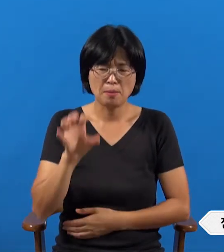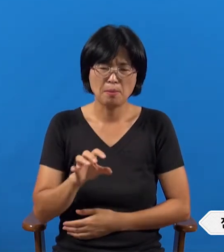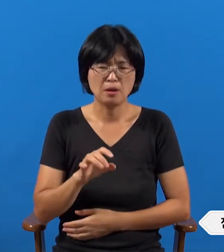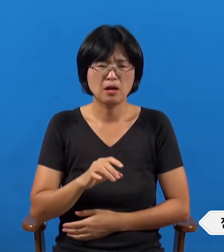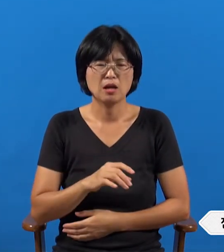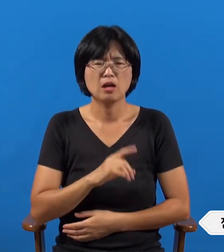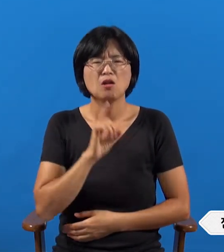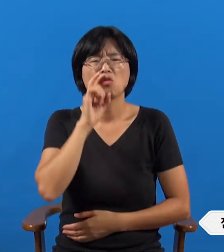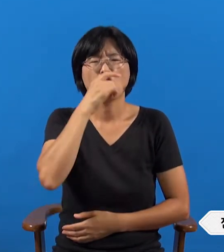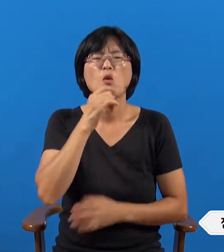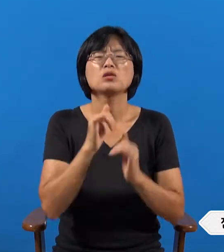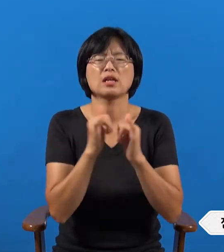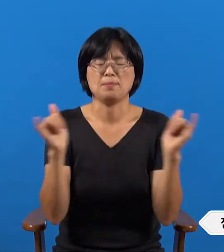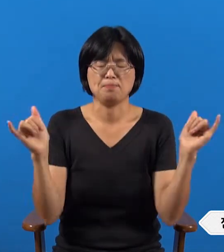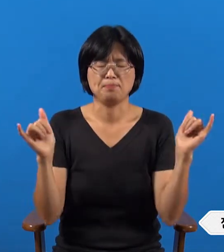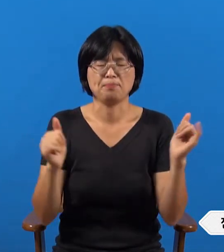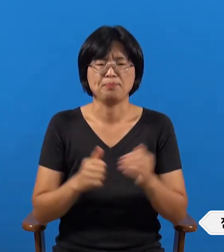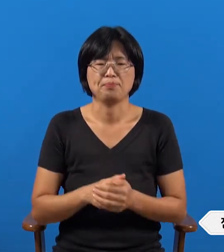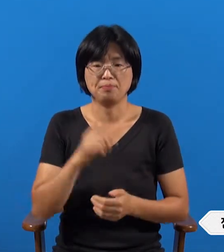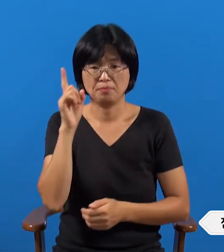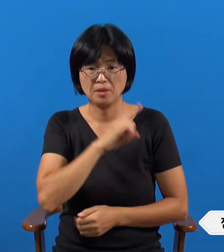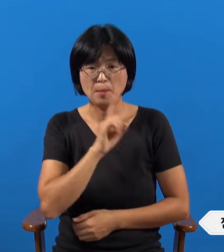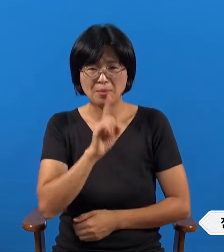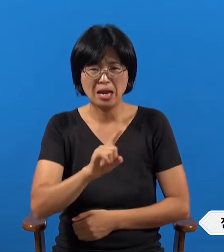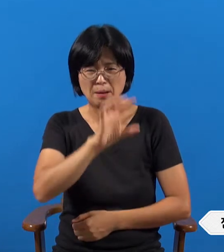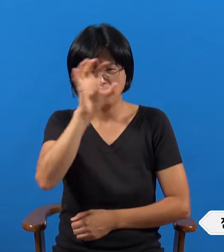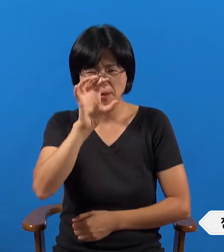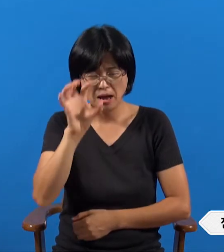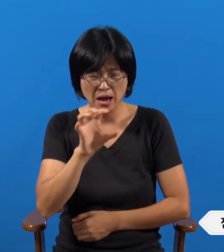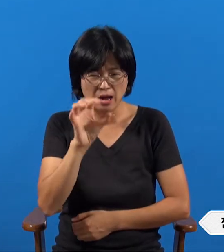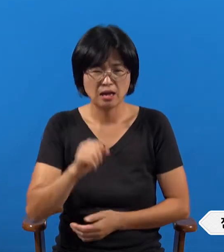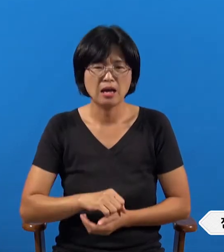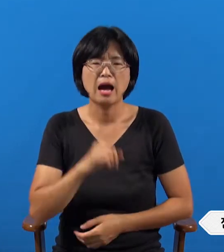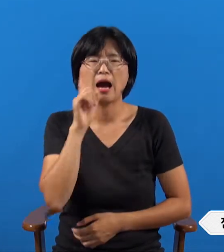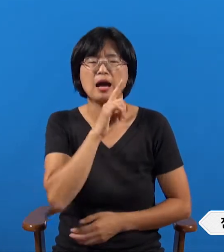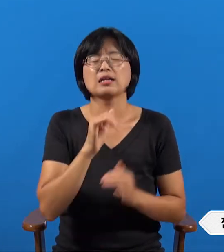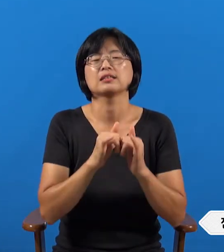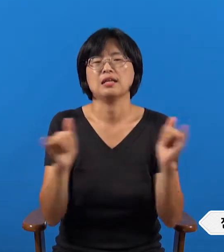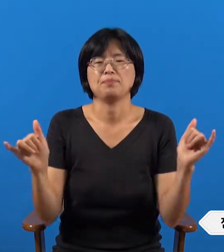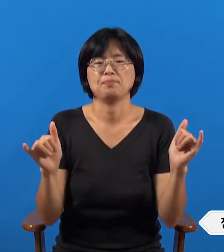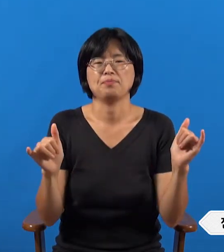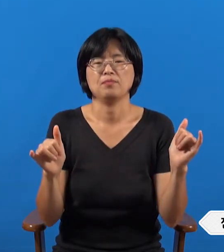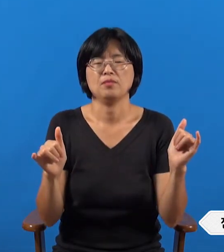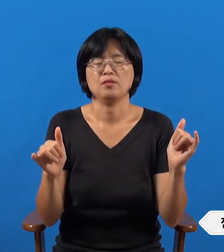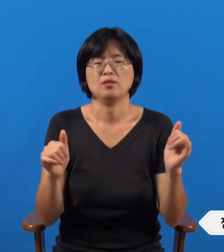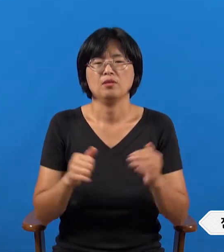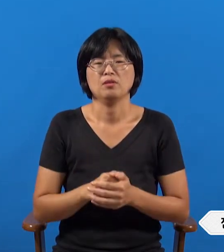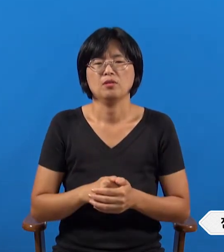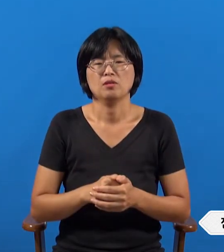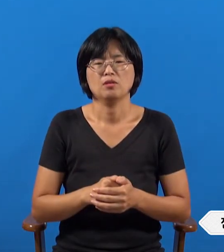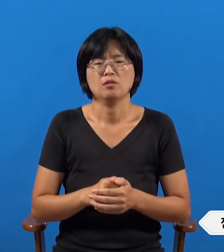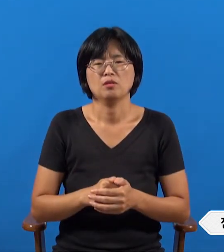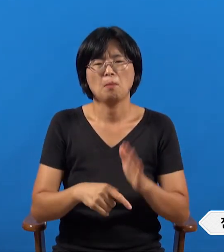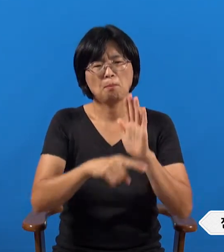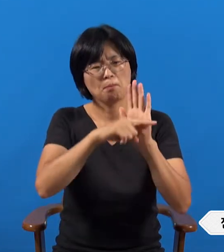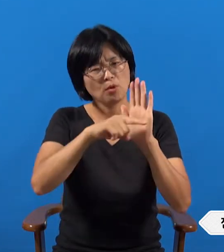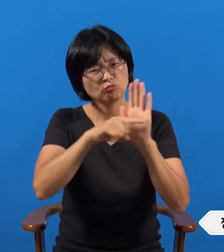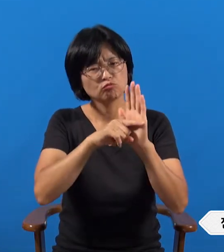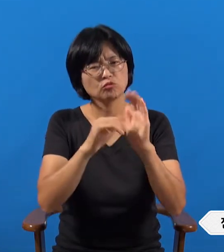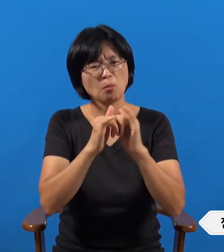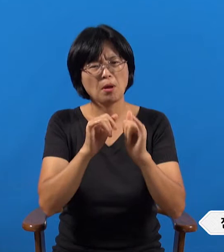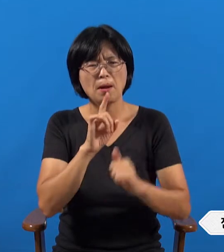사람입니다. 악한 말을 하면 악한 사람입니다. 부정적인 말을 하면 부정적인